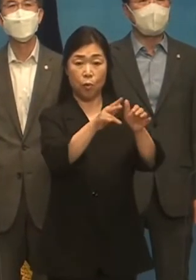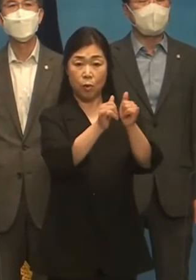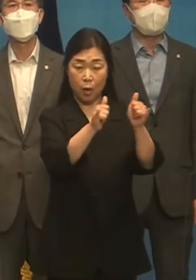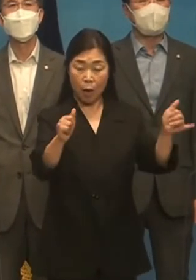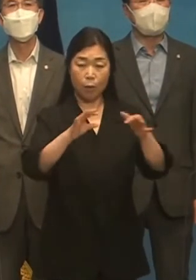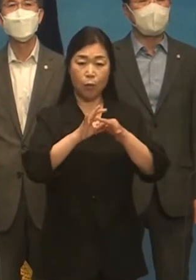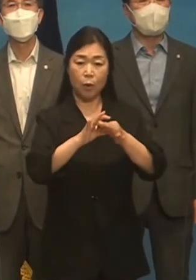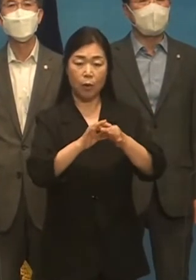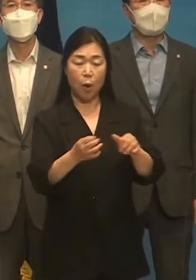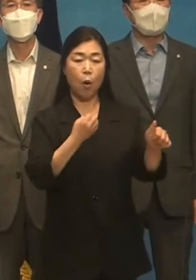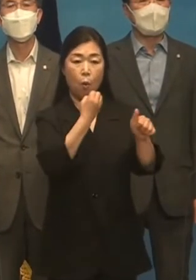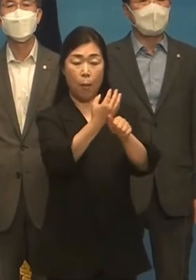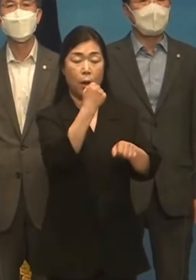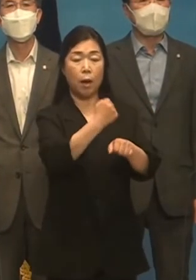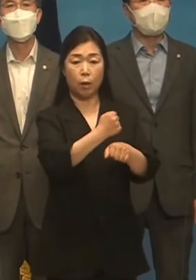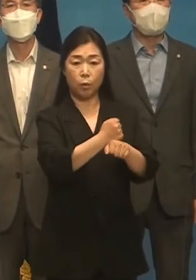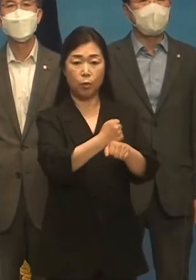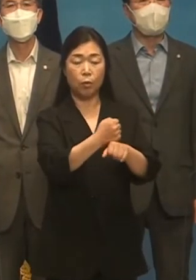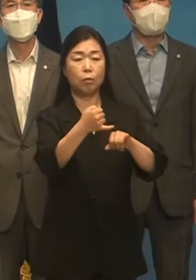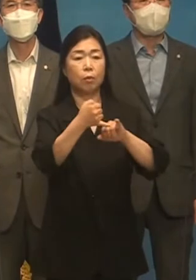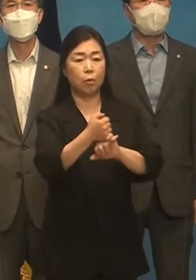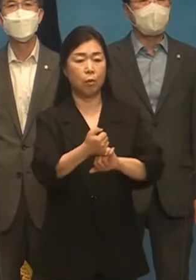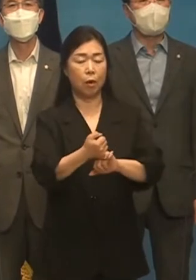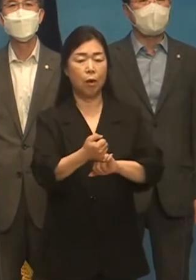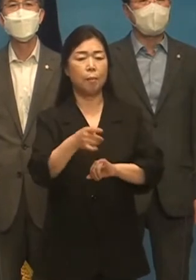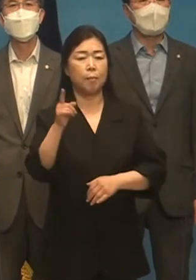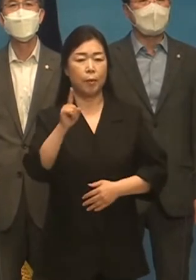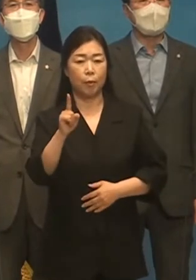통해서 고발하도록 이른바